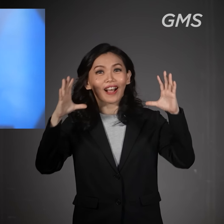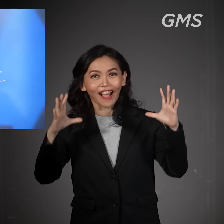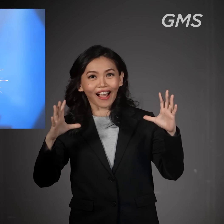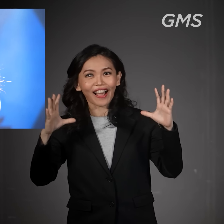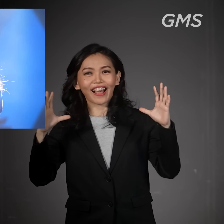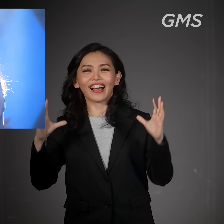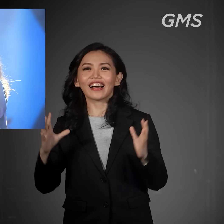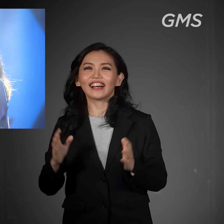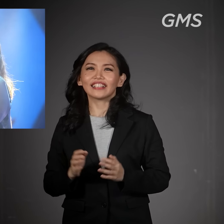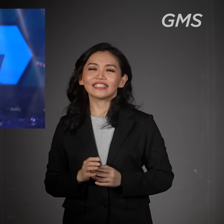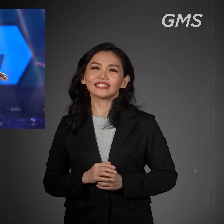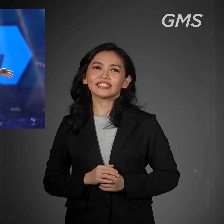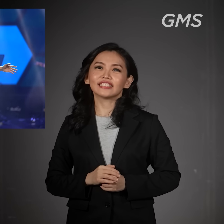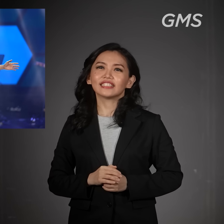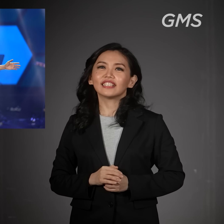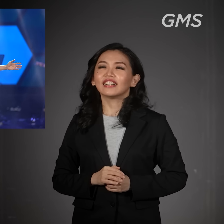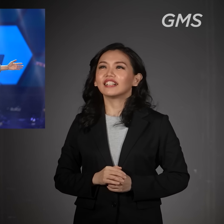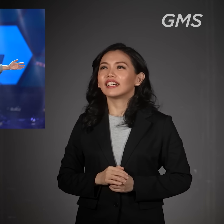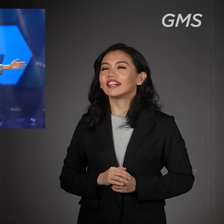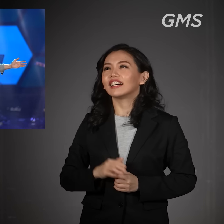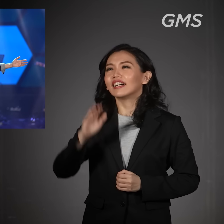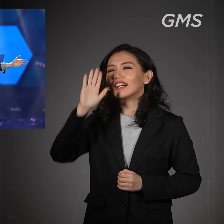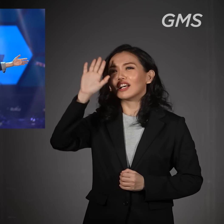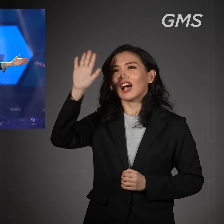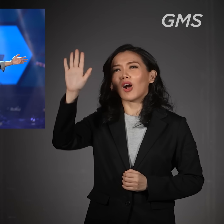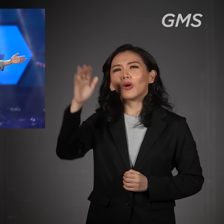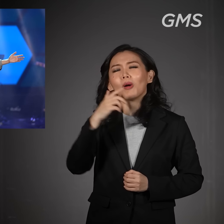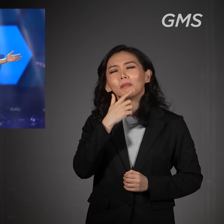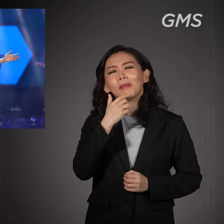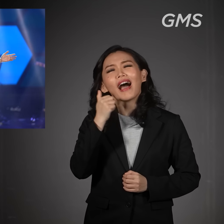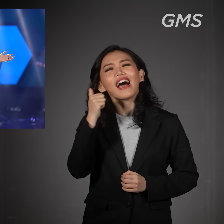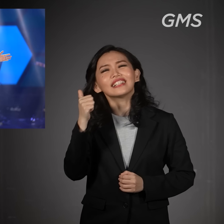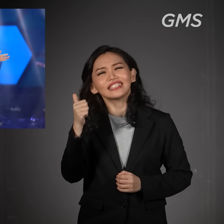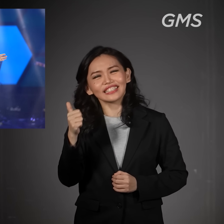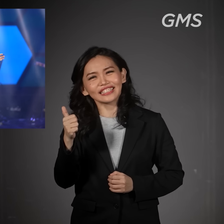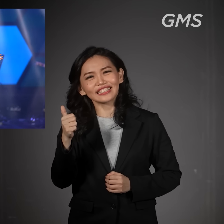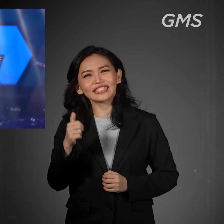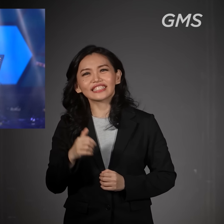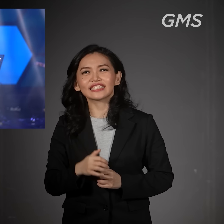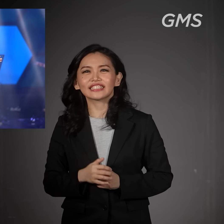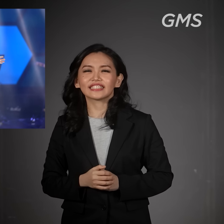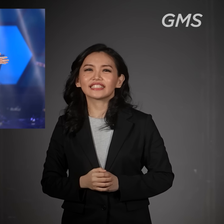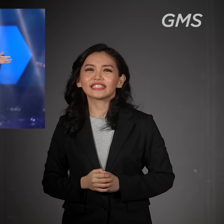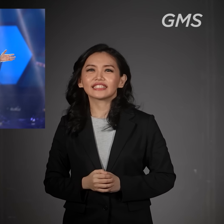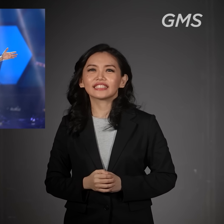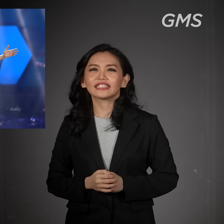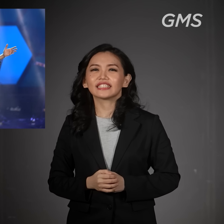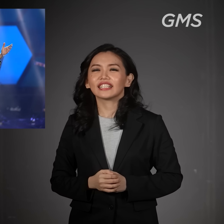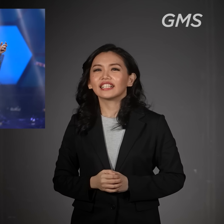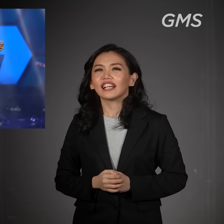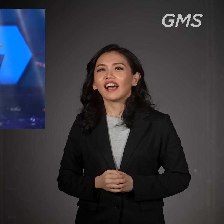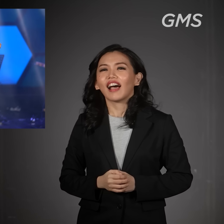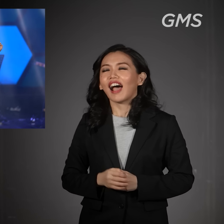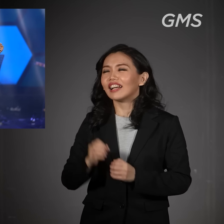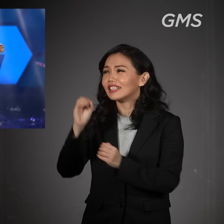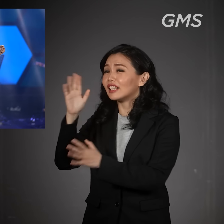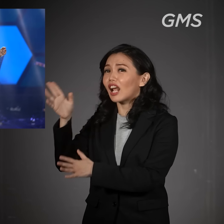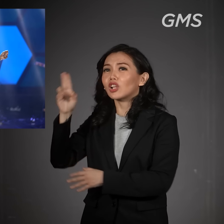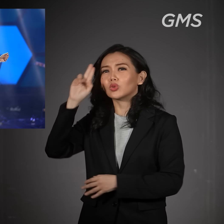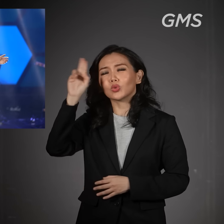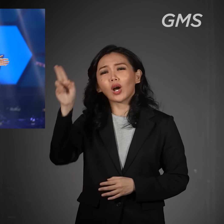termegah. Hadirat-Mu adalah harta yang paling berharga untuk hidup kami Tuhan. Hadirat-Mu lah segalanya untuk hidup